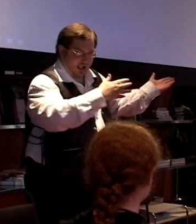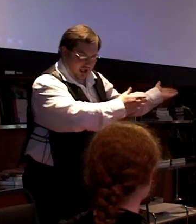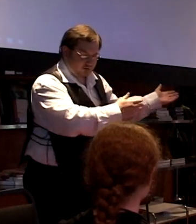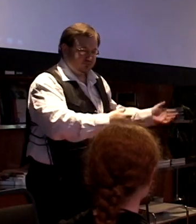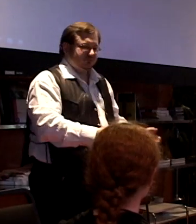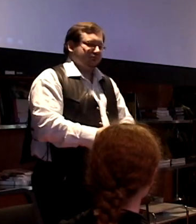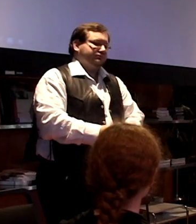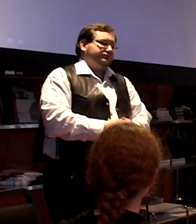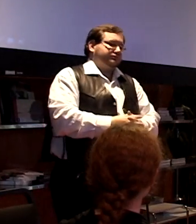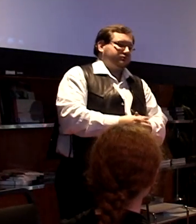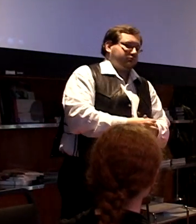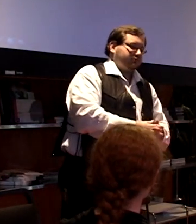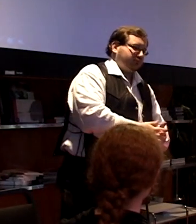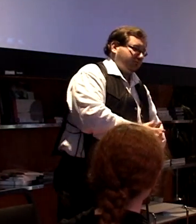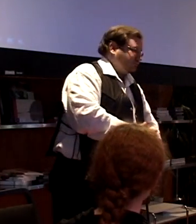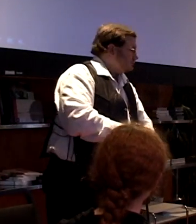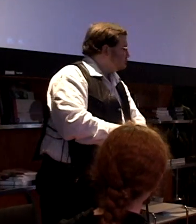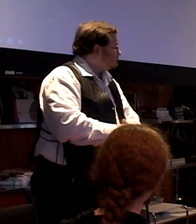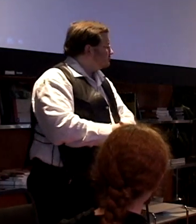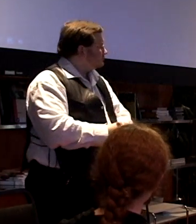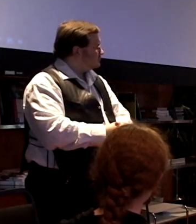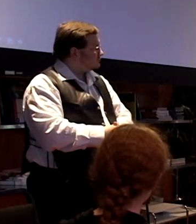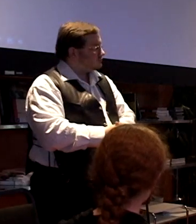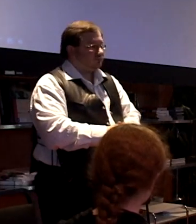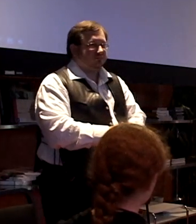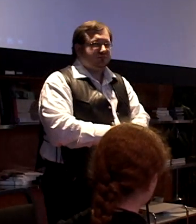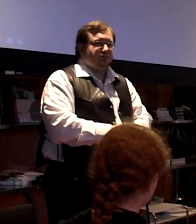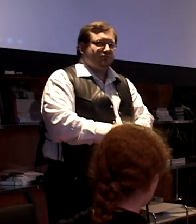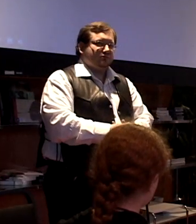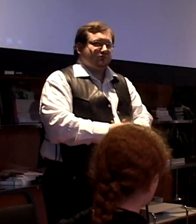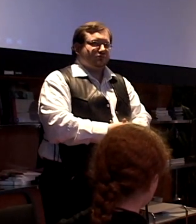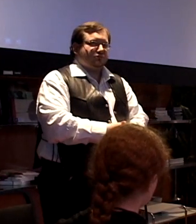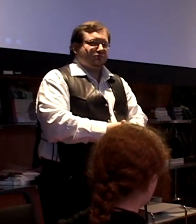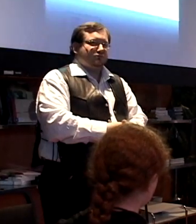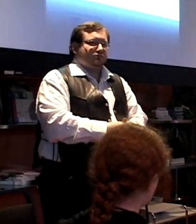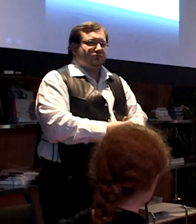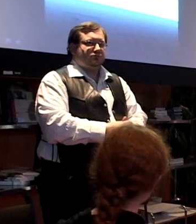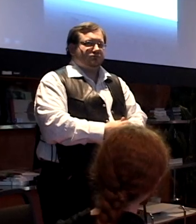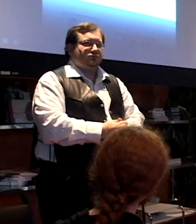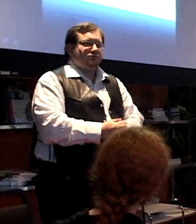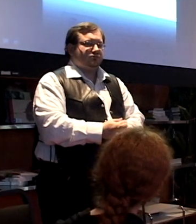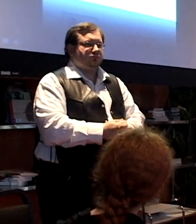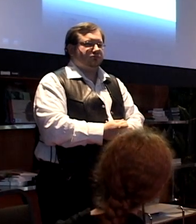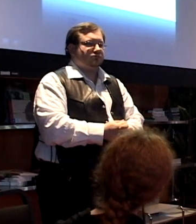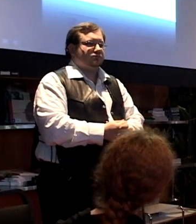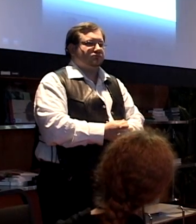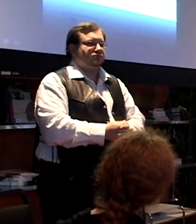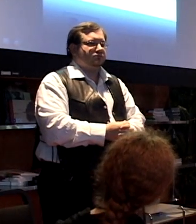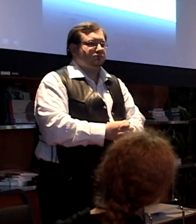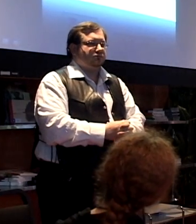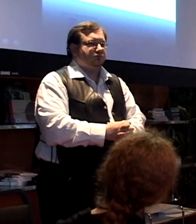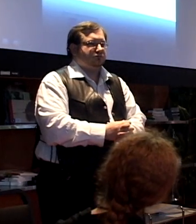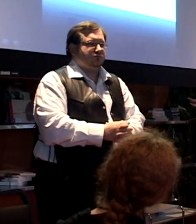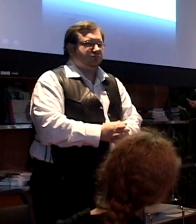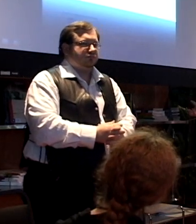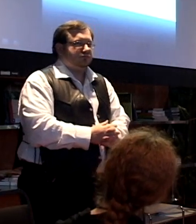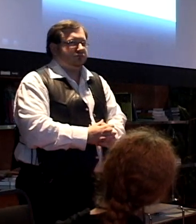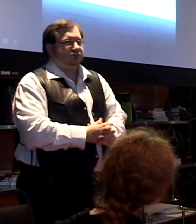Alors voilà, inquiétez-vous pas. Jean-François, c'est une présentation qu'on fait habituellement en environ 45 minutes à une heure. On va présenter à deux. Lui fait une présentation